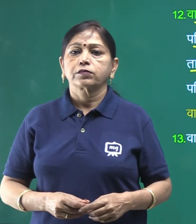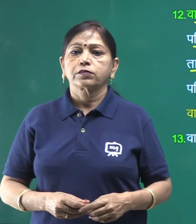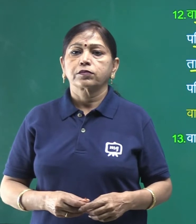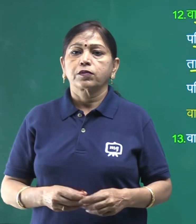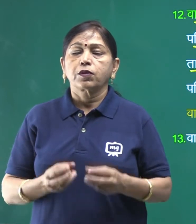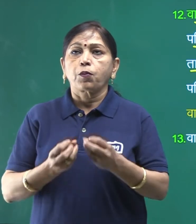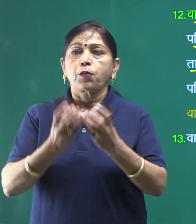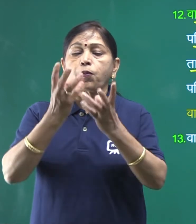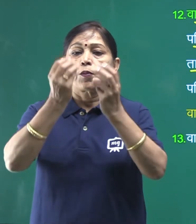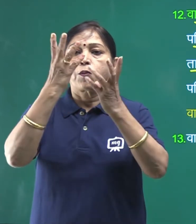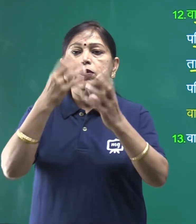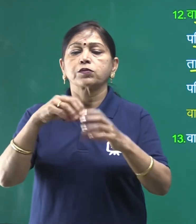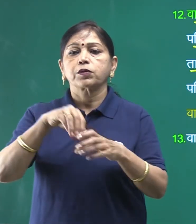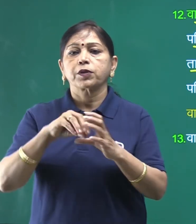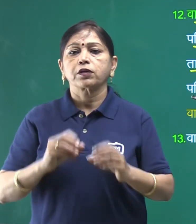वाष्प में